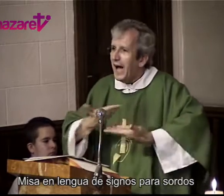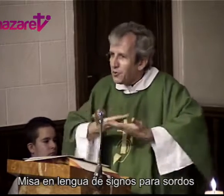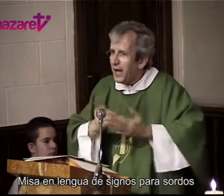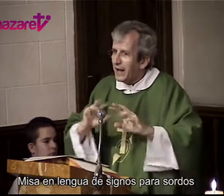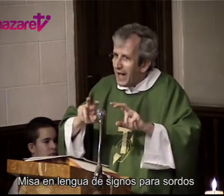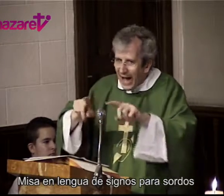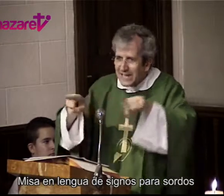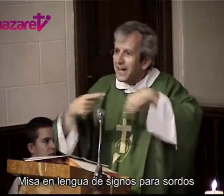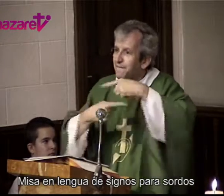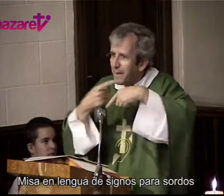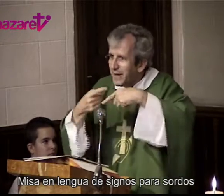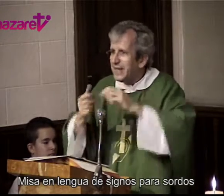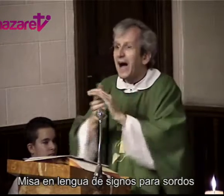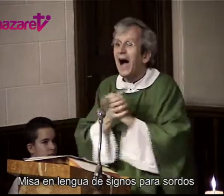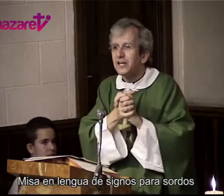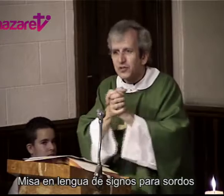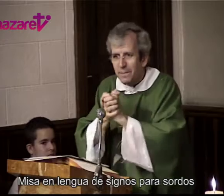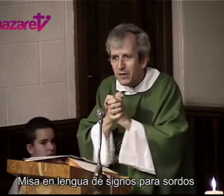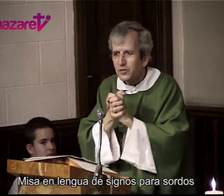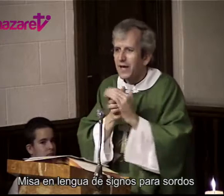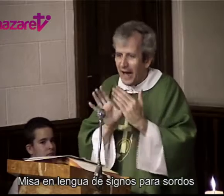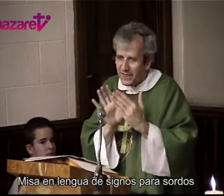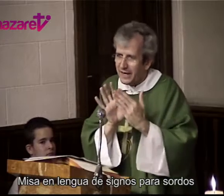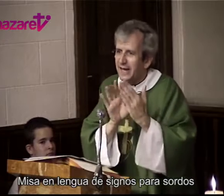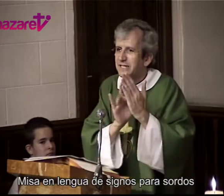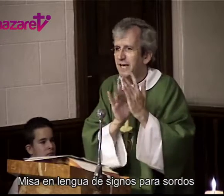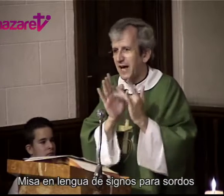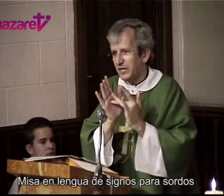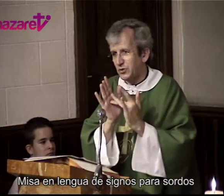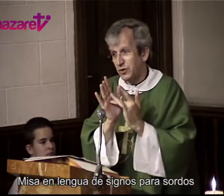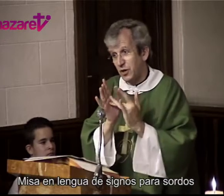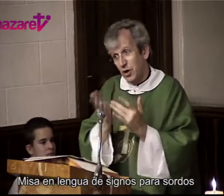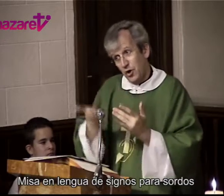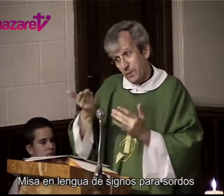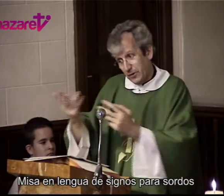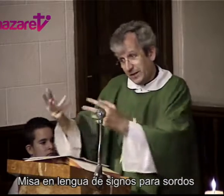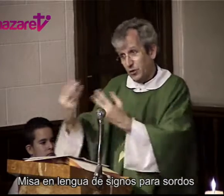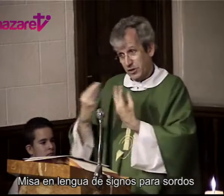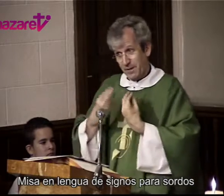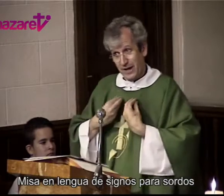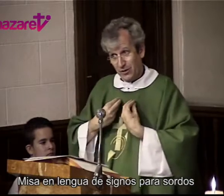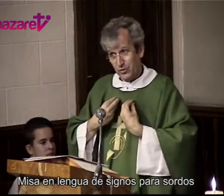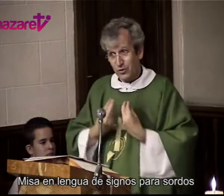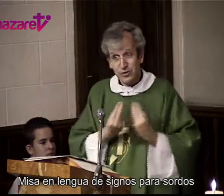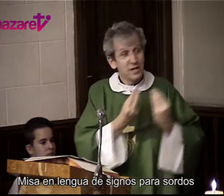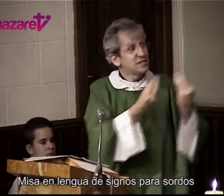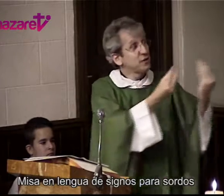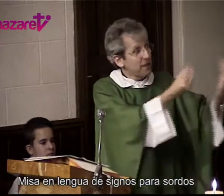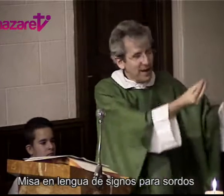ayudar a esa familia, a esos amigos a acercarse a Jesús. Lo importante no es que vengan a nosotros, sino que vayan